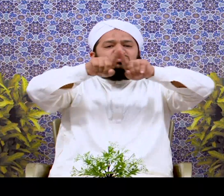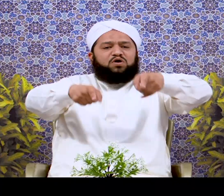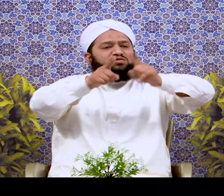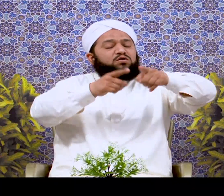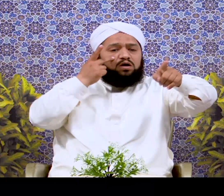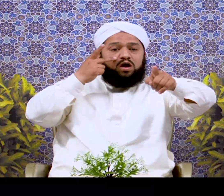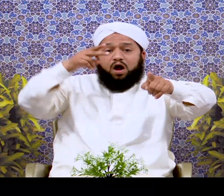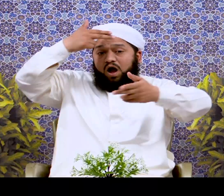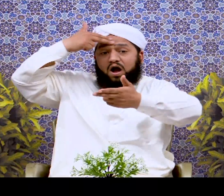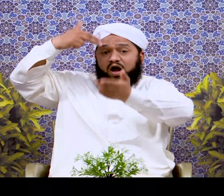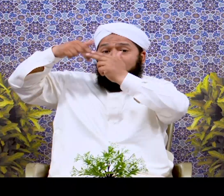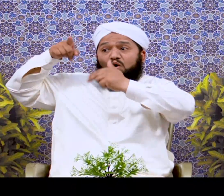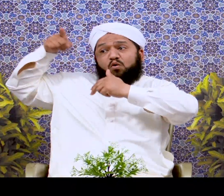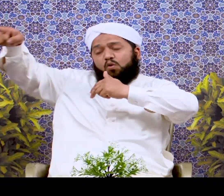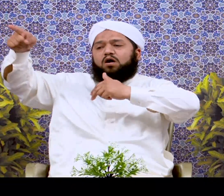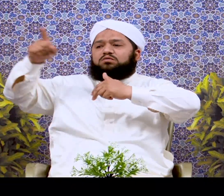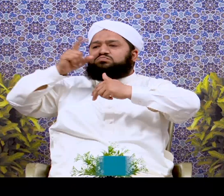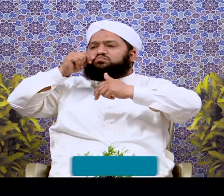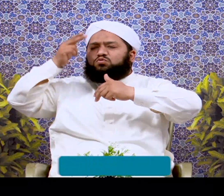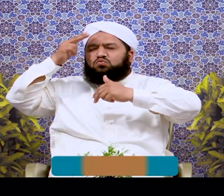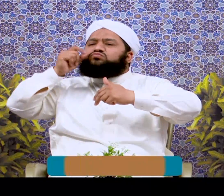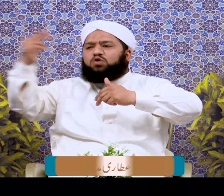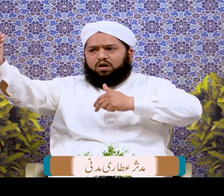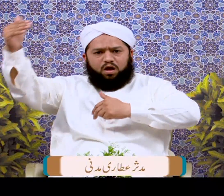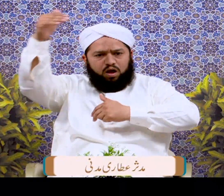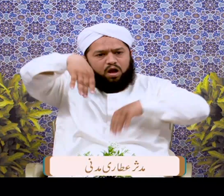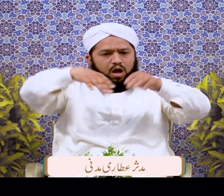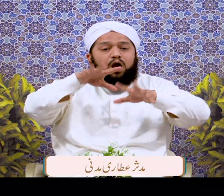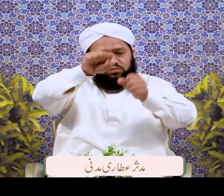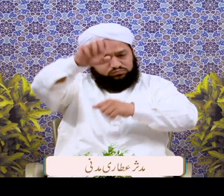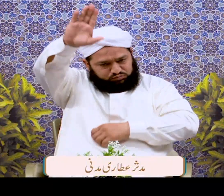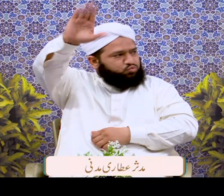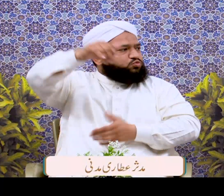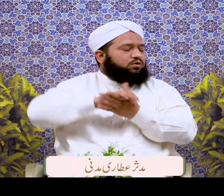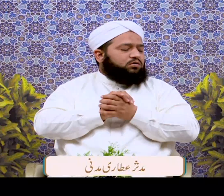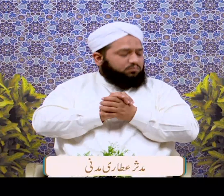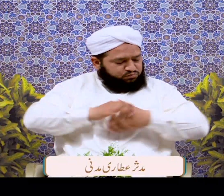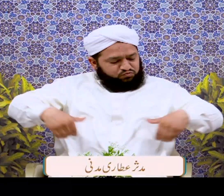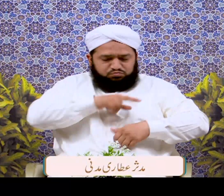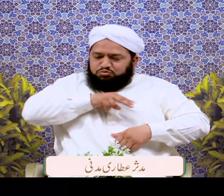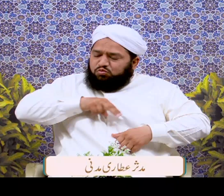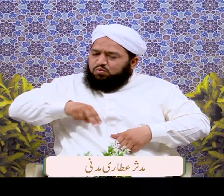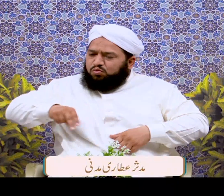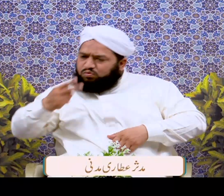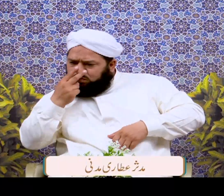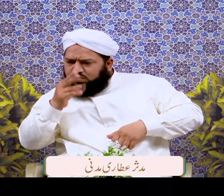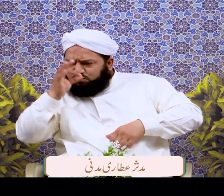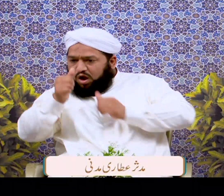کسی تاجر کو ڈھونڈ کر لاؤ۔ پولیس اہلکار بازار پہنچے، اتفاق سے انہیں حضرت ابو سفیان رضی اللہ عنہ مل